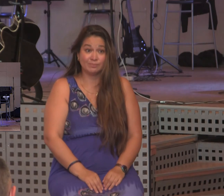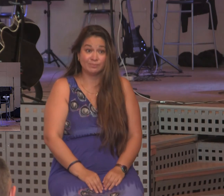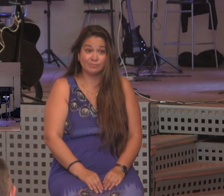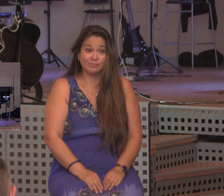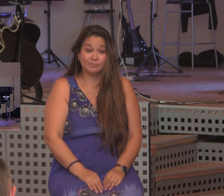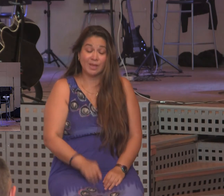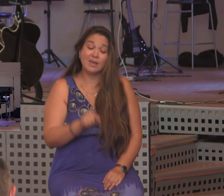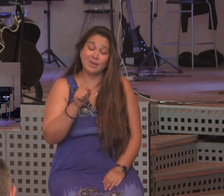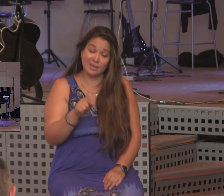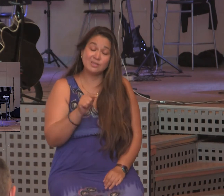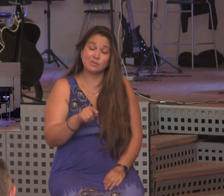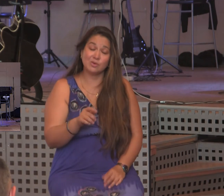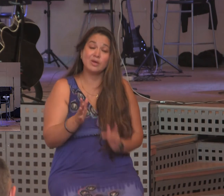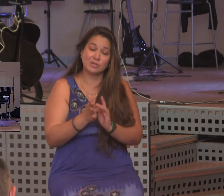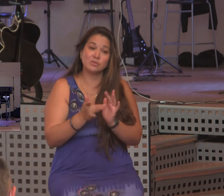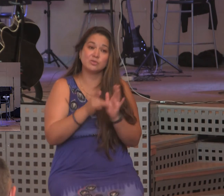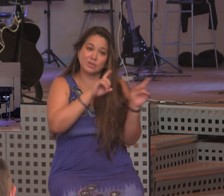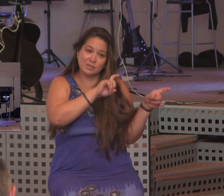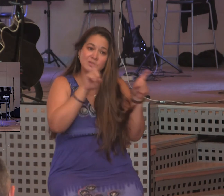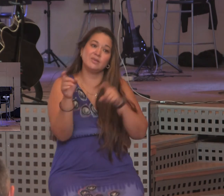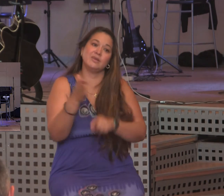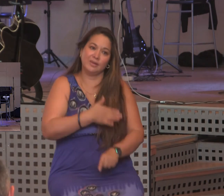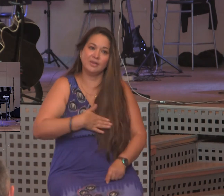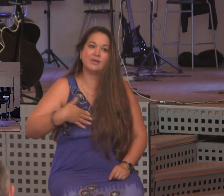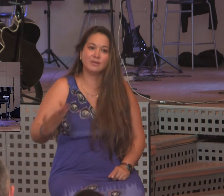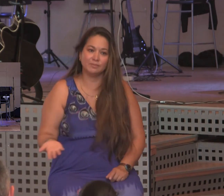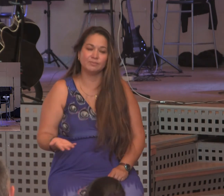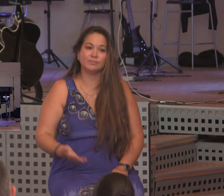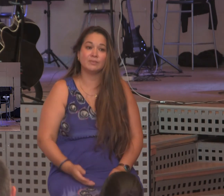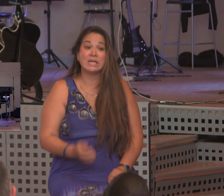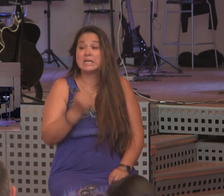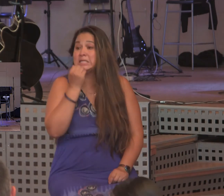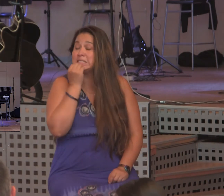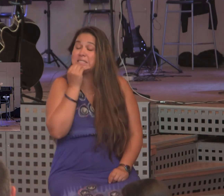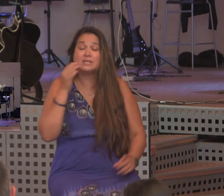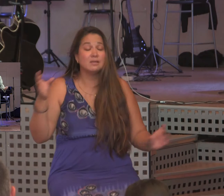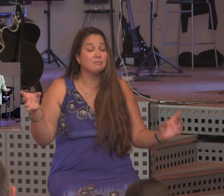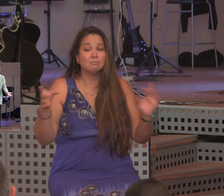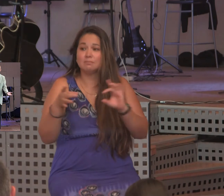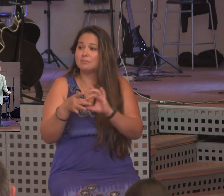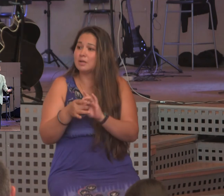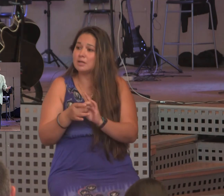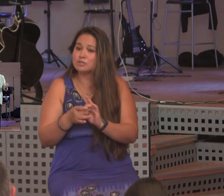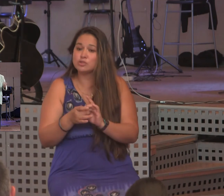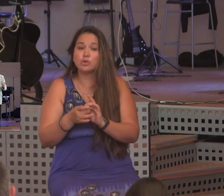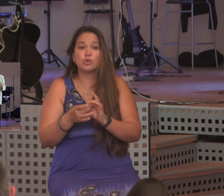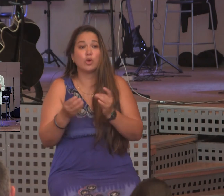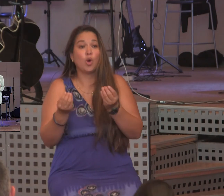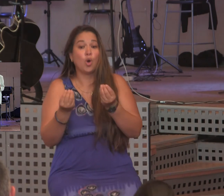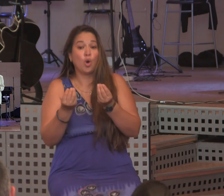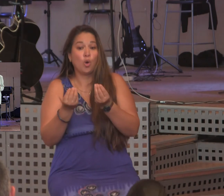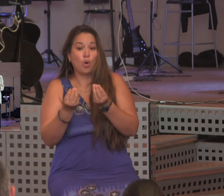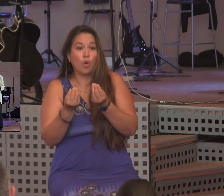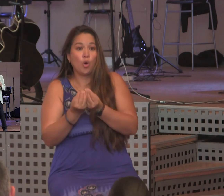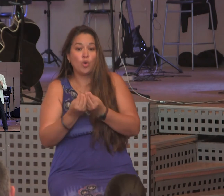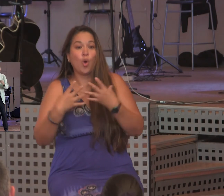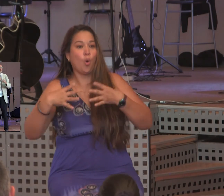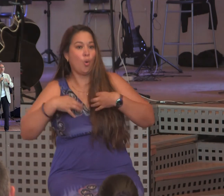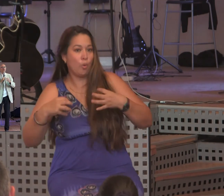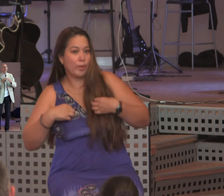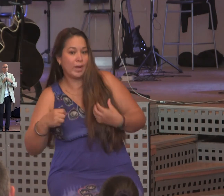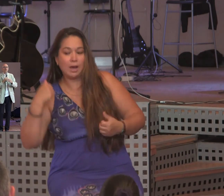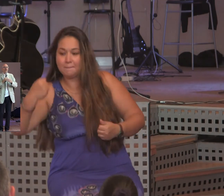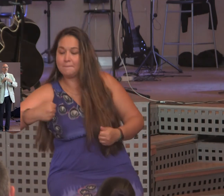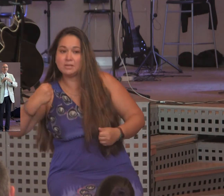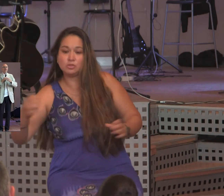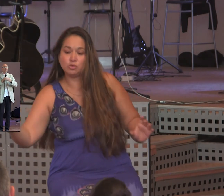tratando de decirles. Mira, si no hay una relación de oveja, pastor, por